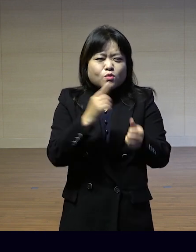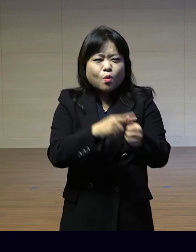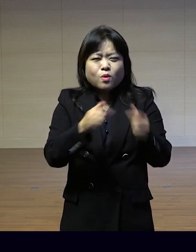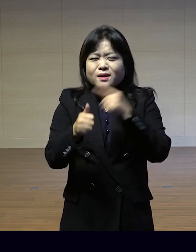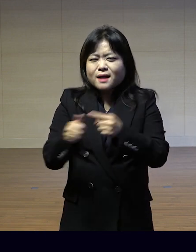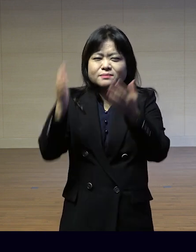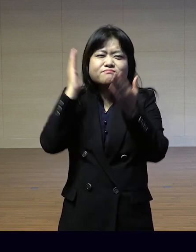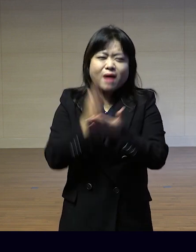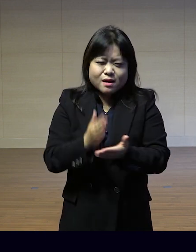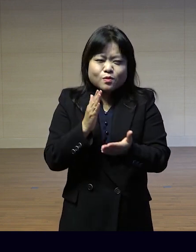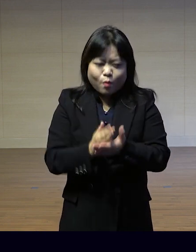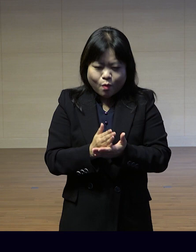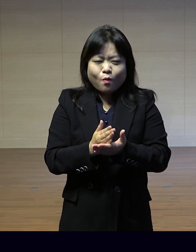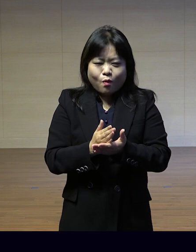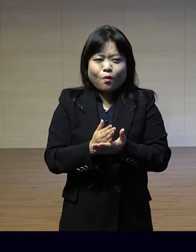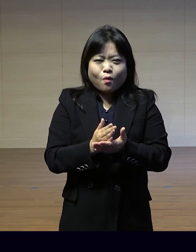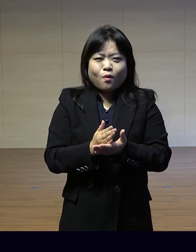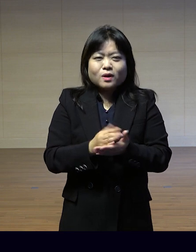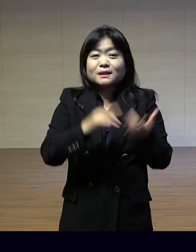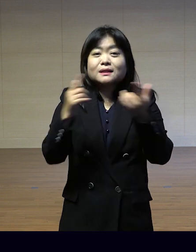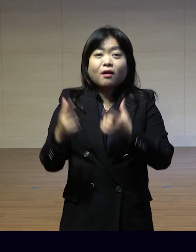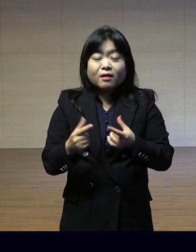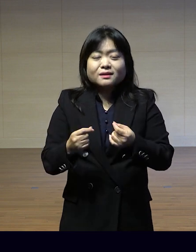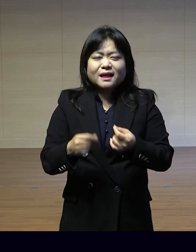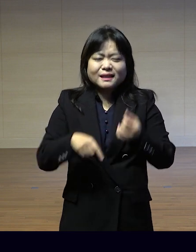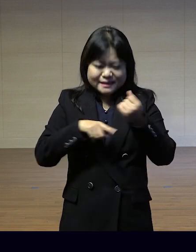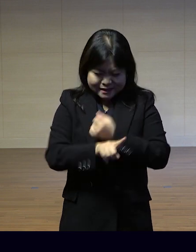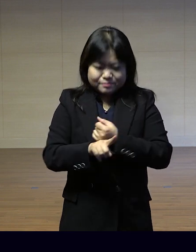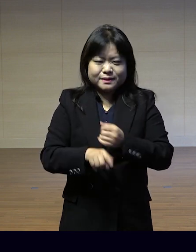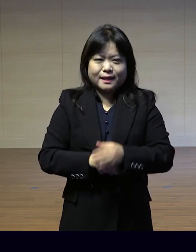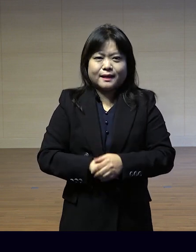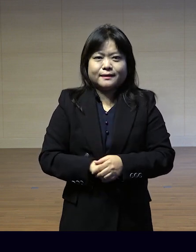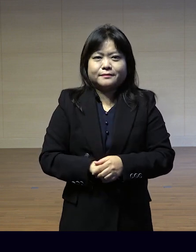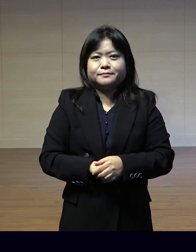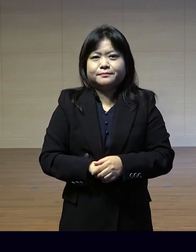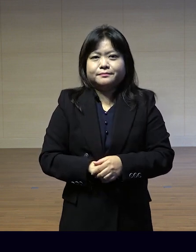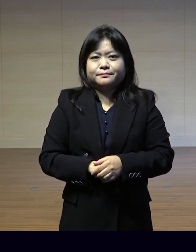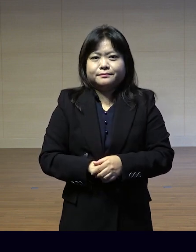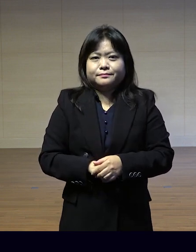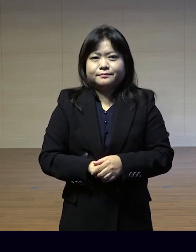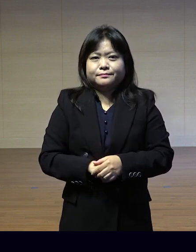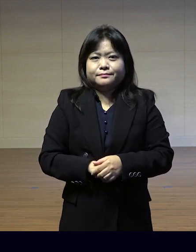이렇게 하지 말고 그렇게 하자 이 이야기입니다.